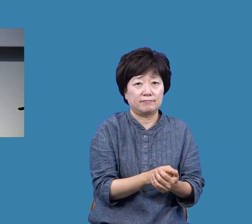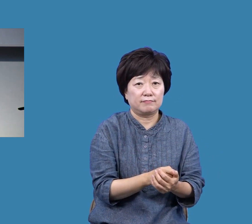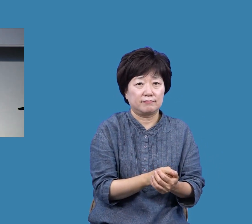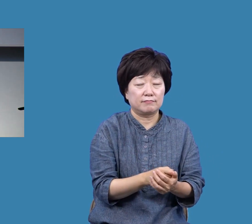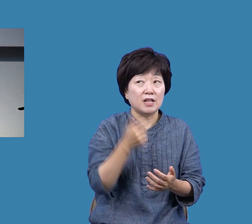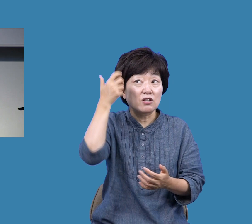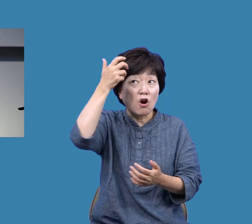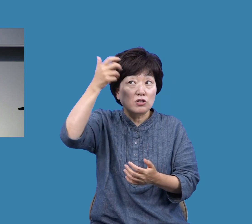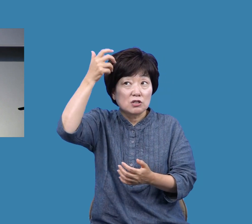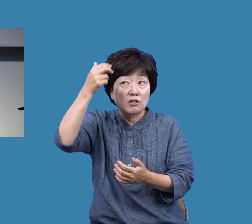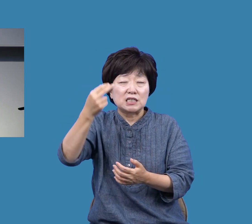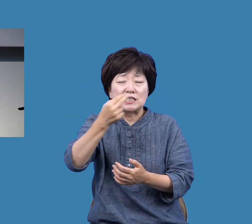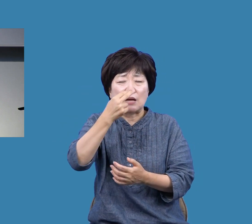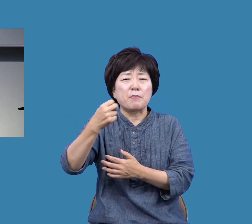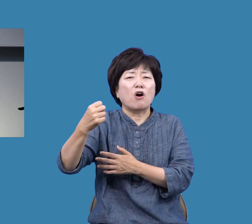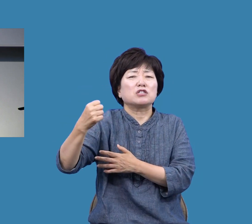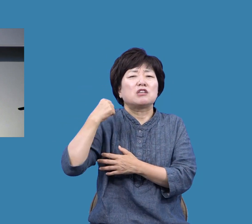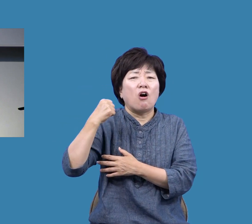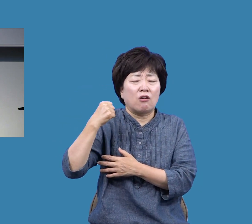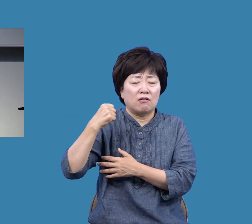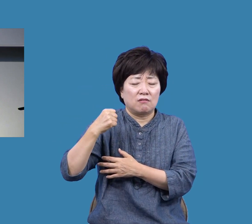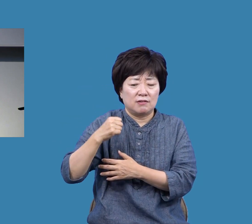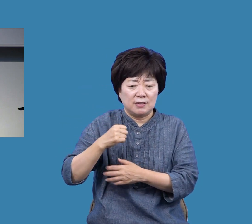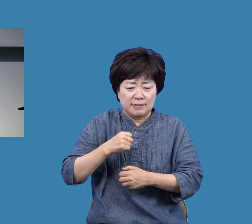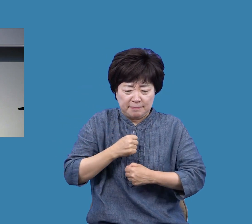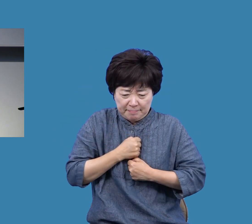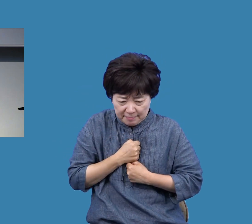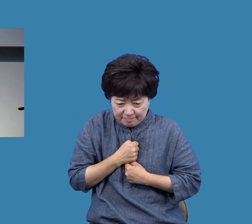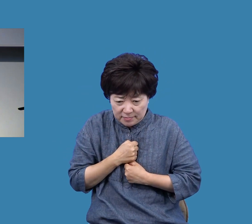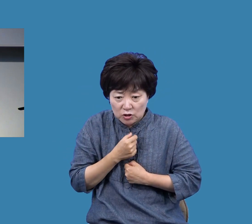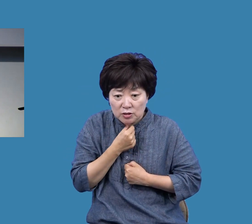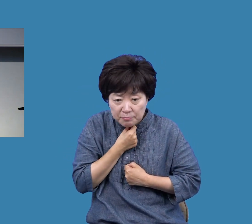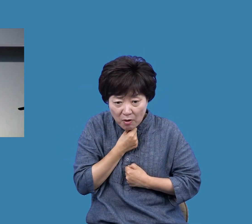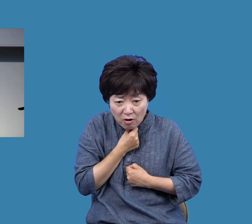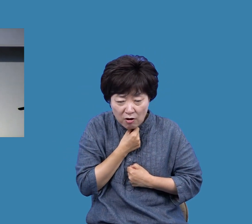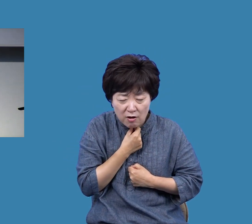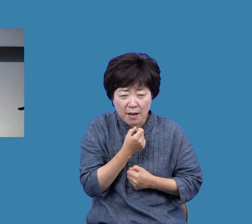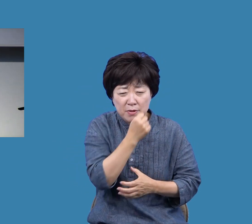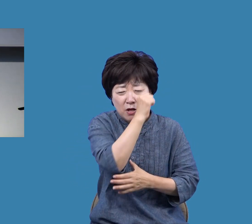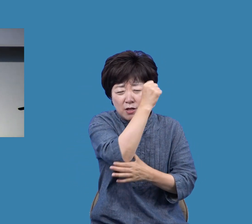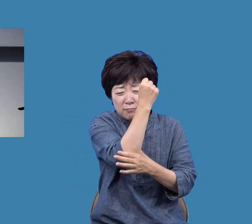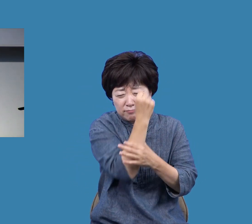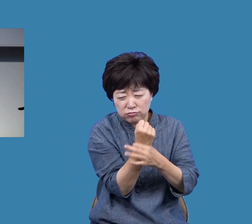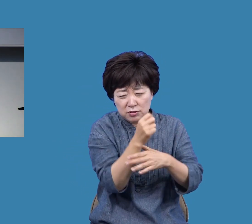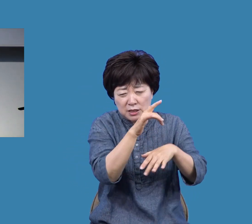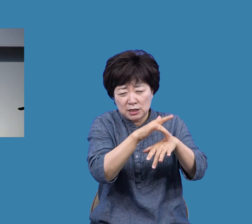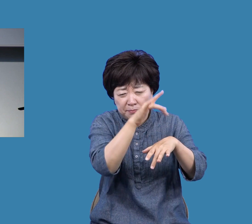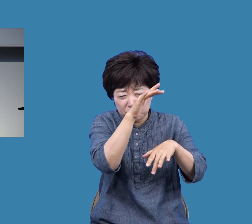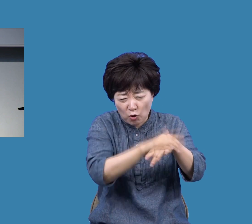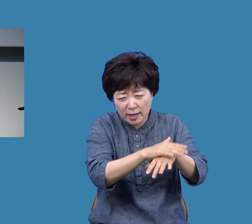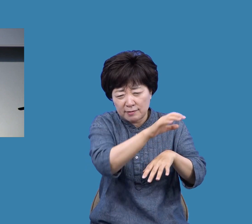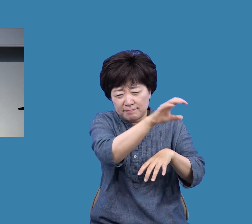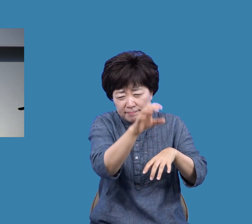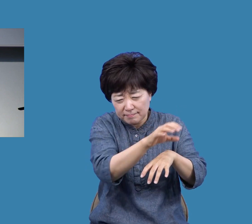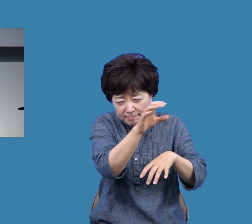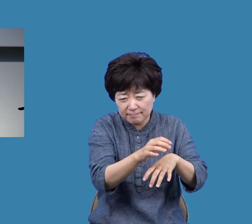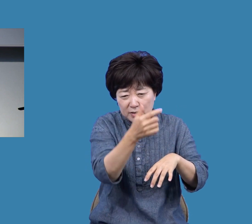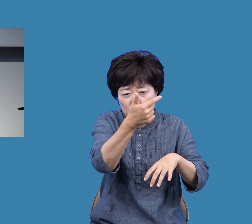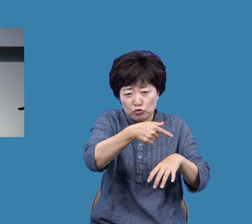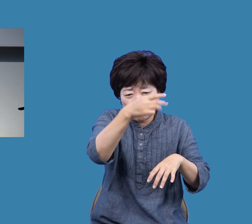그렇고 공동체도 그렇고 지키고 싶다면 묵은 누룩들을 제거해야 됩니다. 끊임없이 제거해야